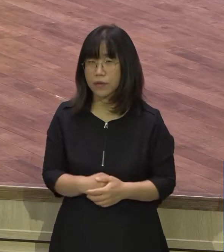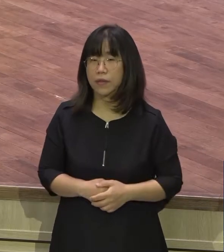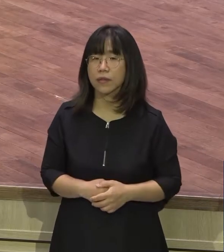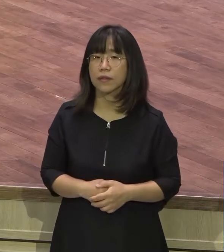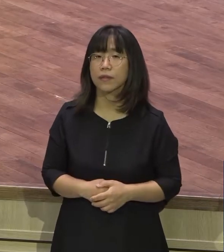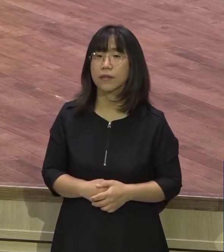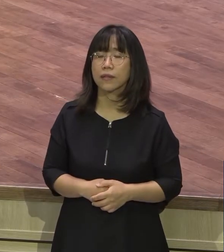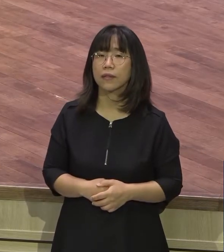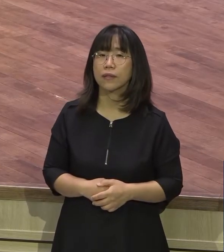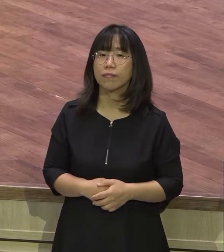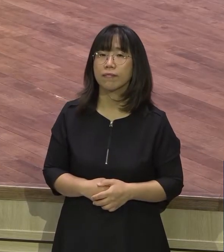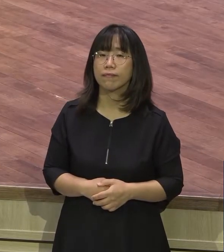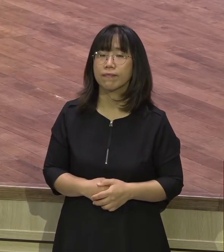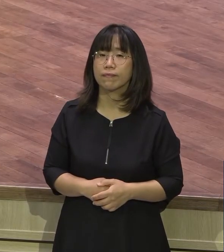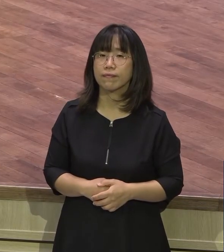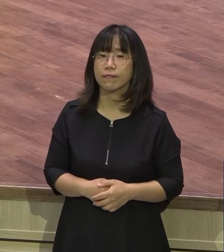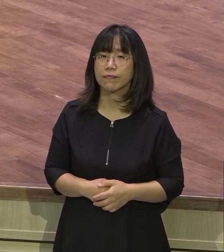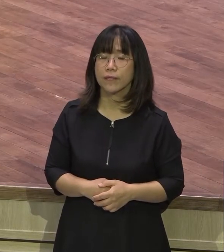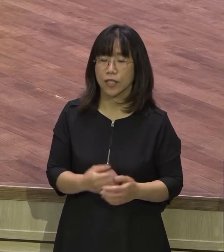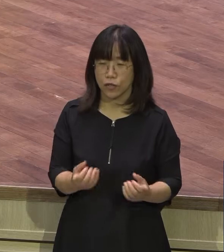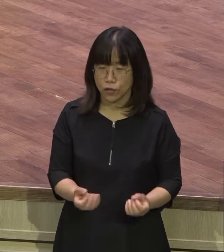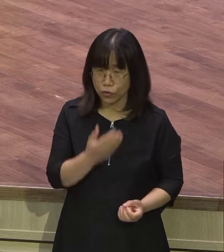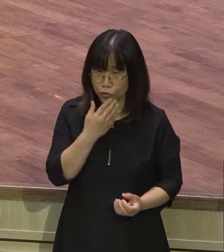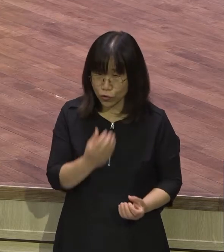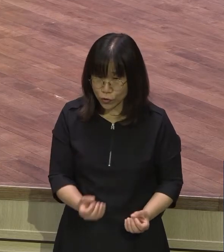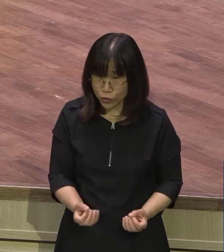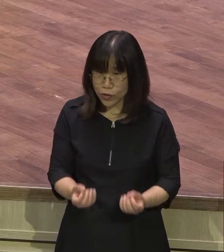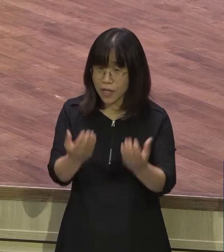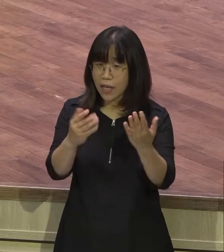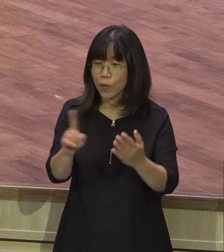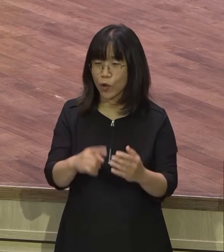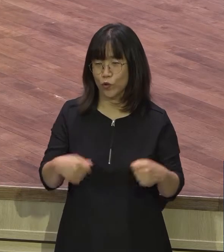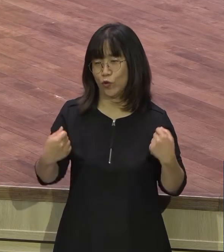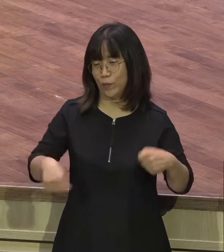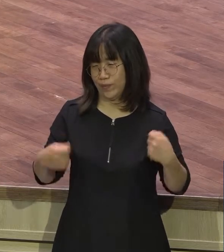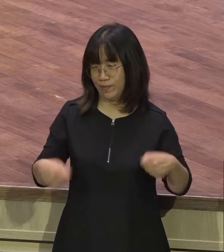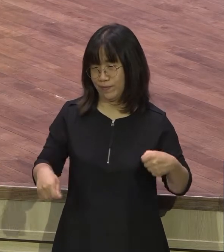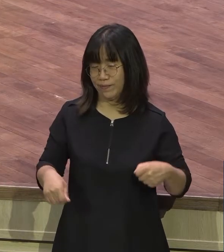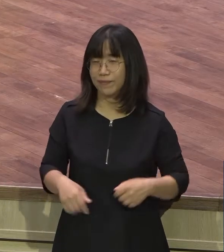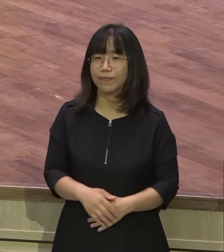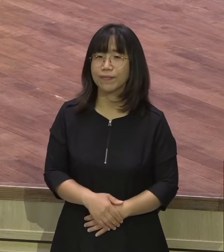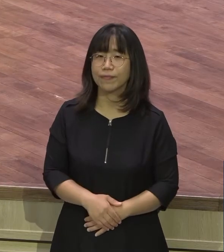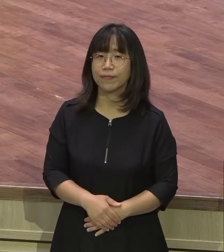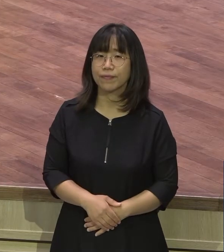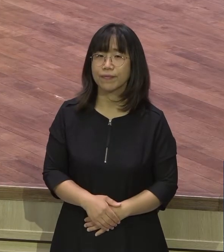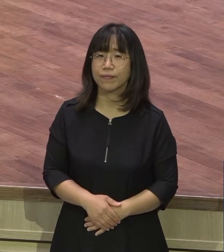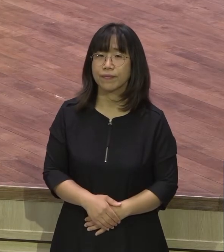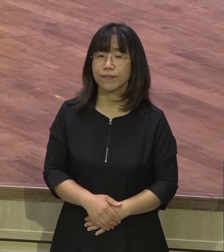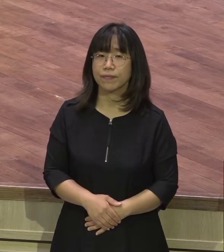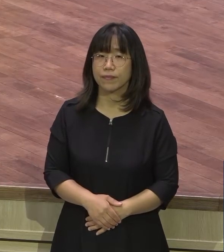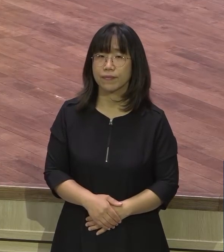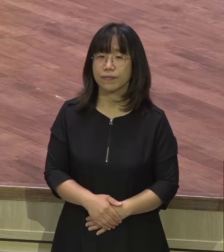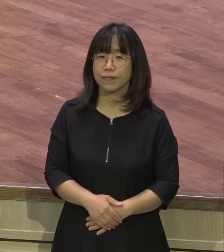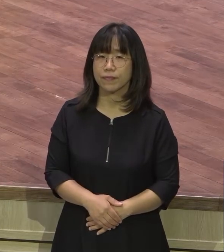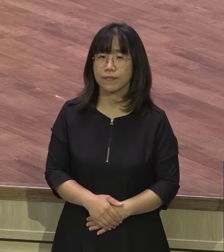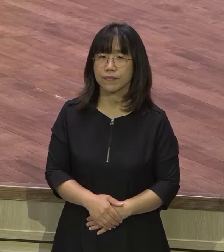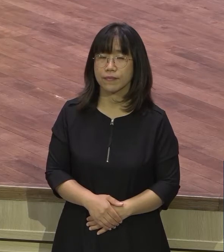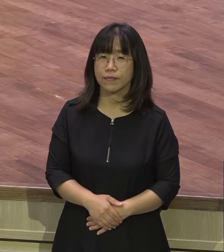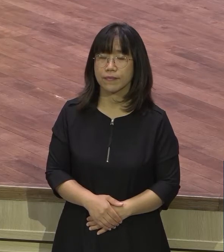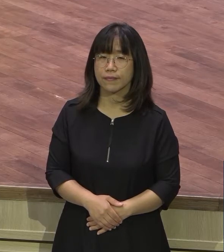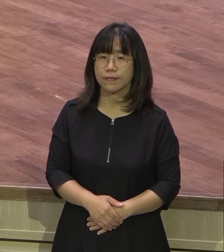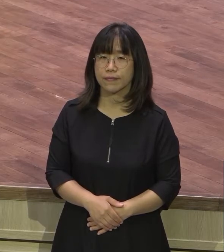춤춘다. 축제의 기본 요소가 뭐냐? 춤춘다. 축제. 축제. 축제. 춤을 추잖아요.